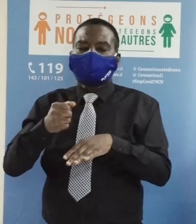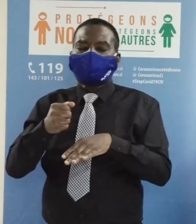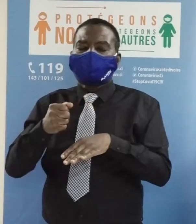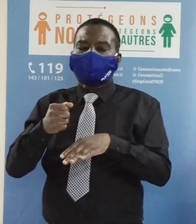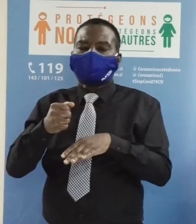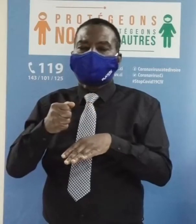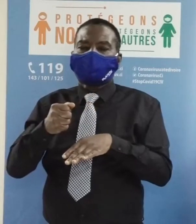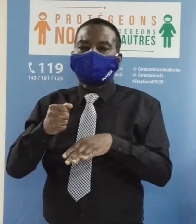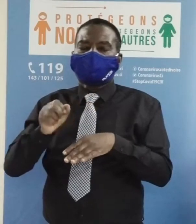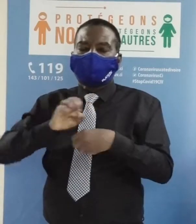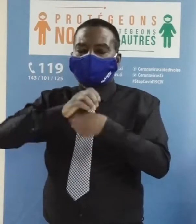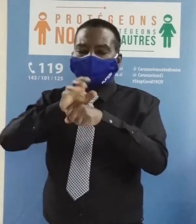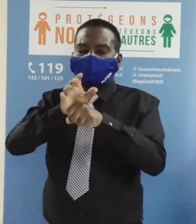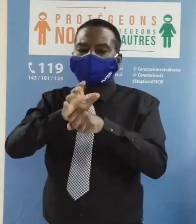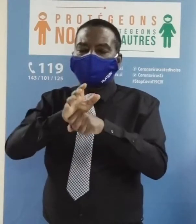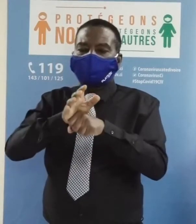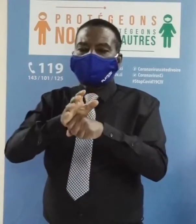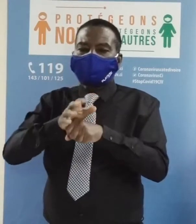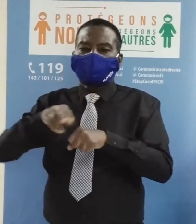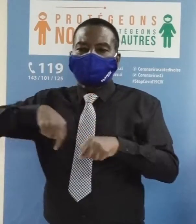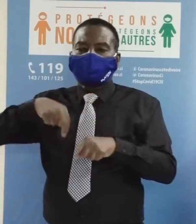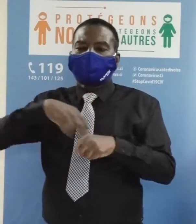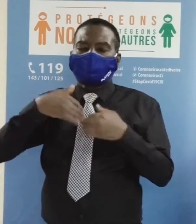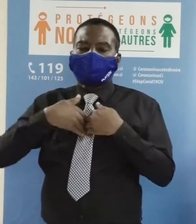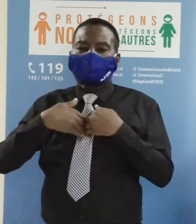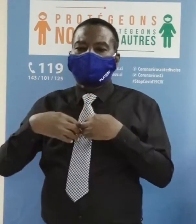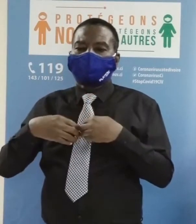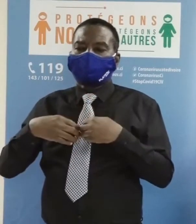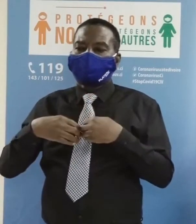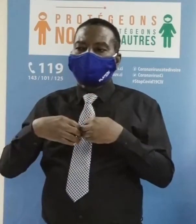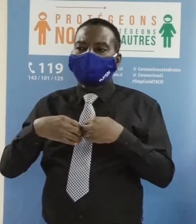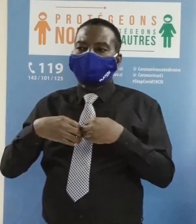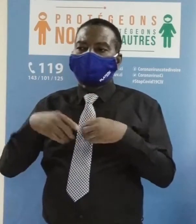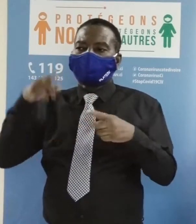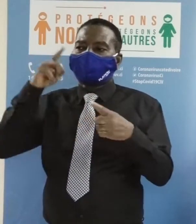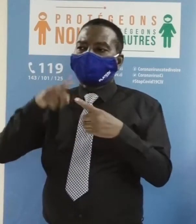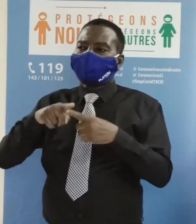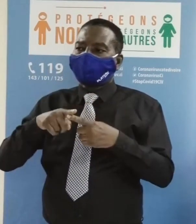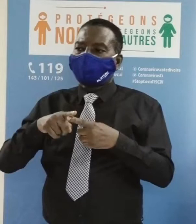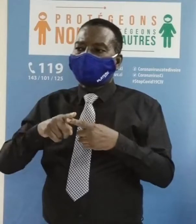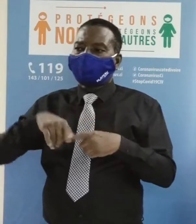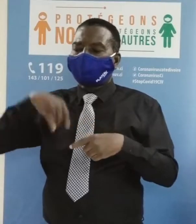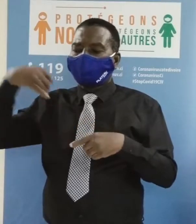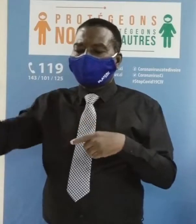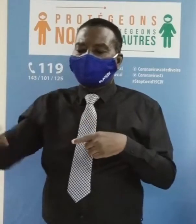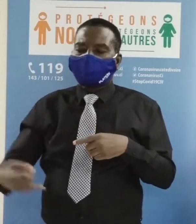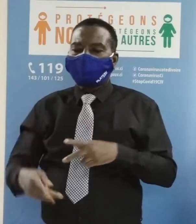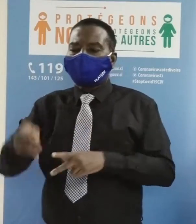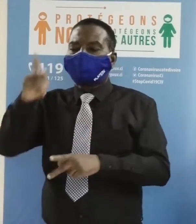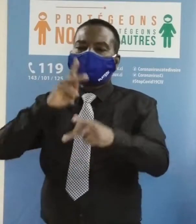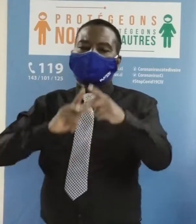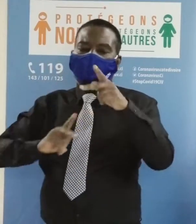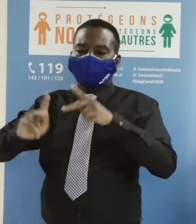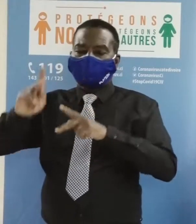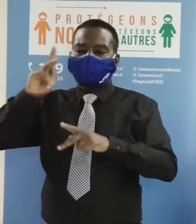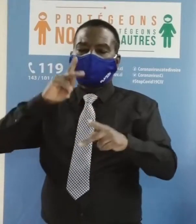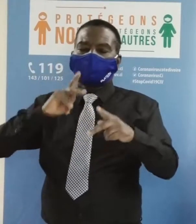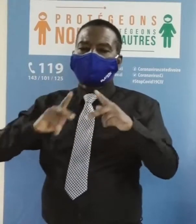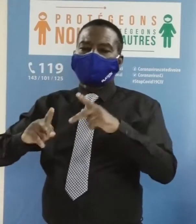cory 19 nous avons eu a invité les populations